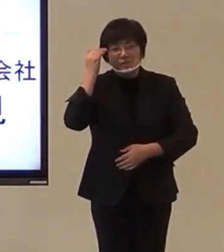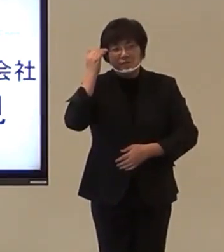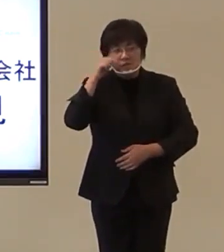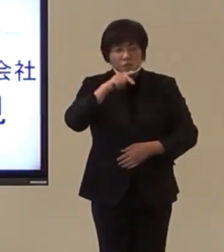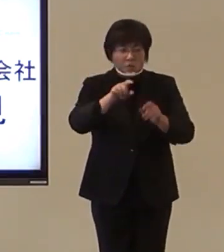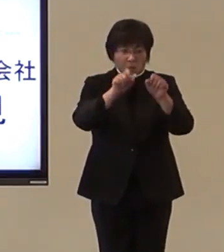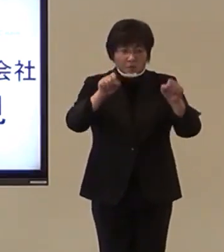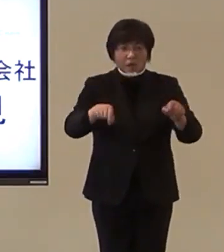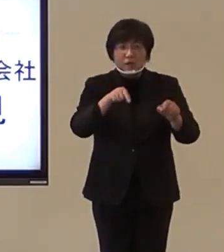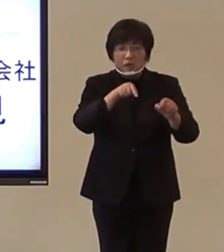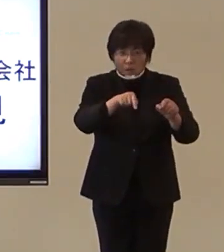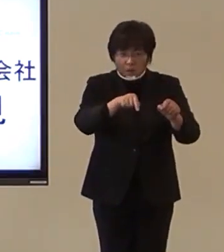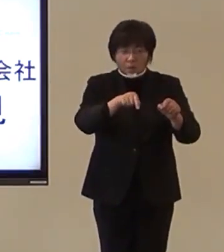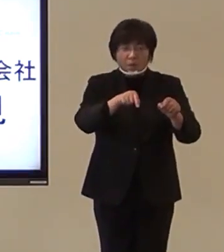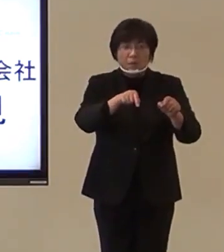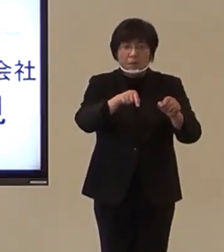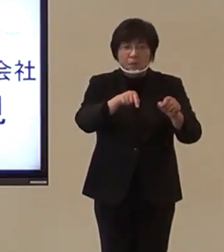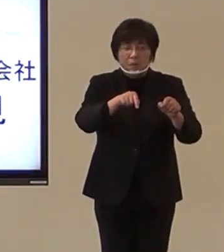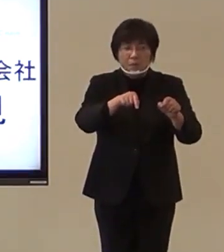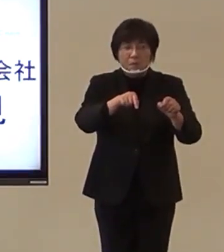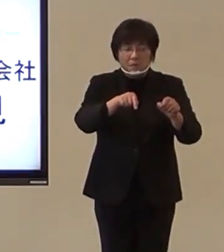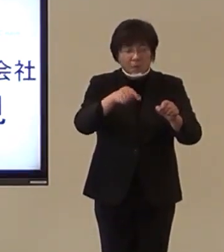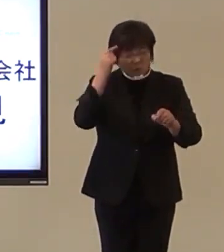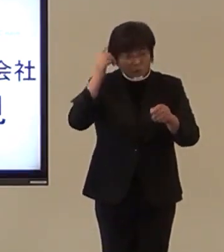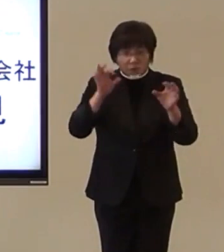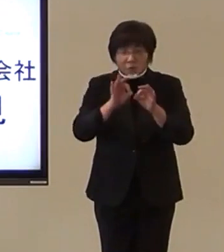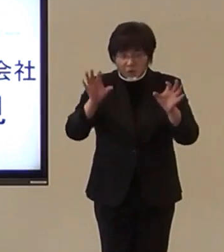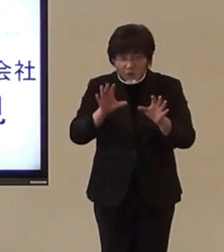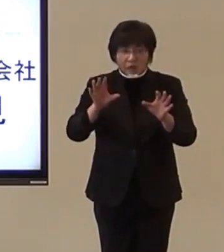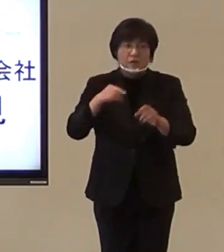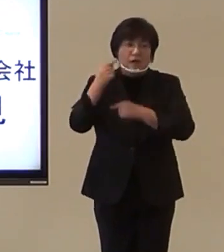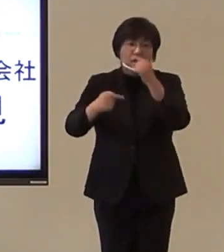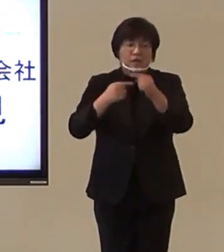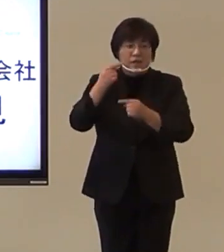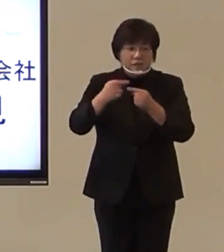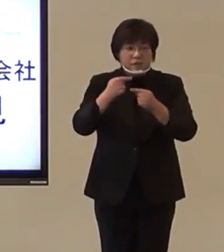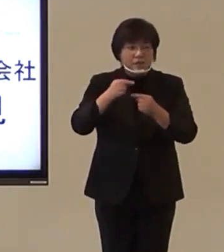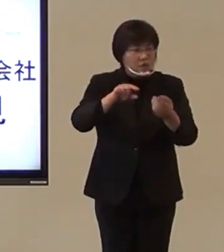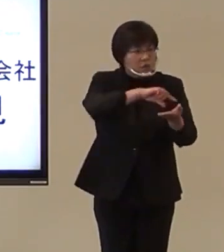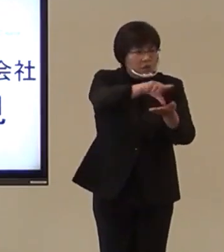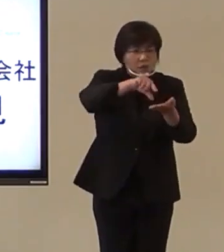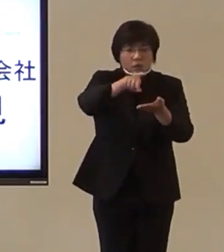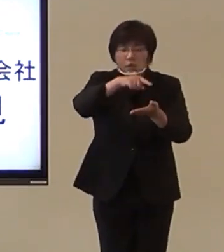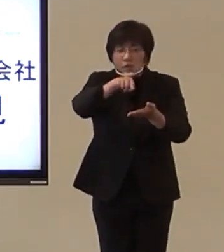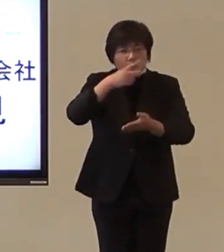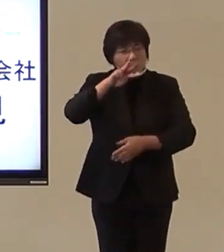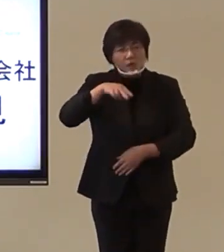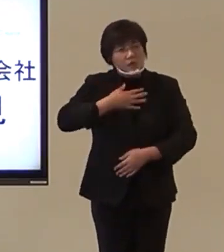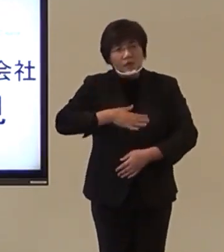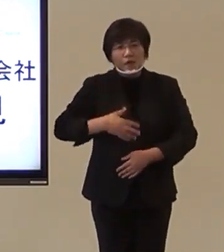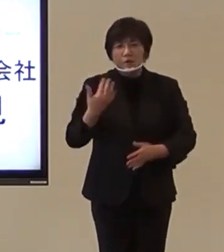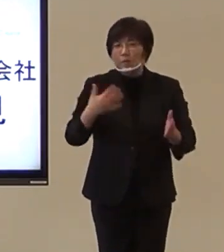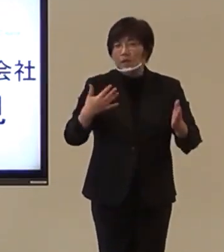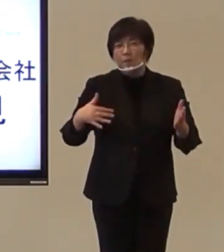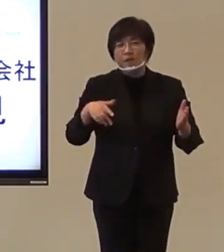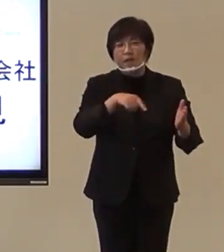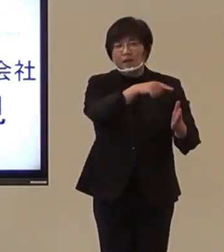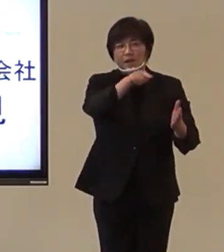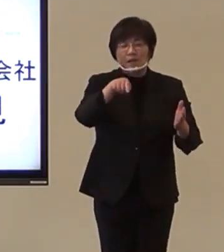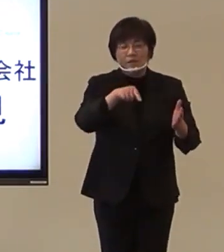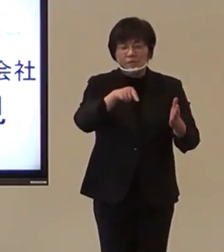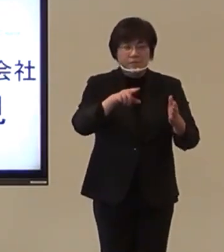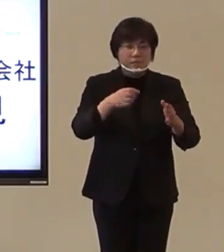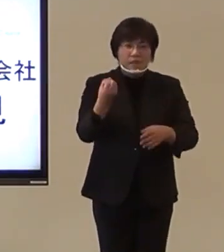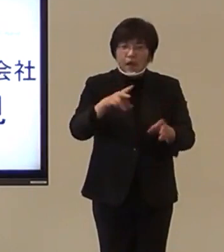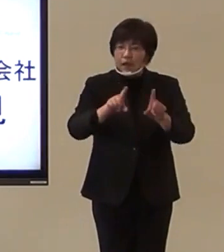あ降ってはいたような話ですから、地方にとっては理解できてない。それからまた一般